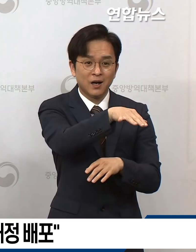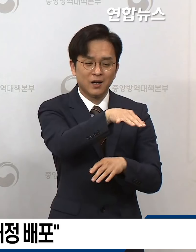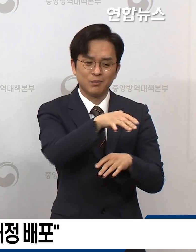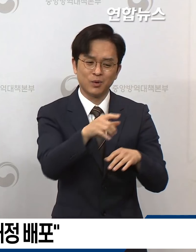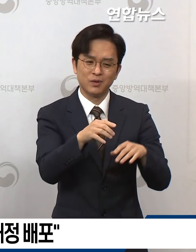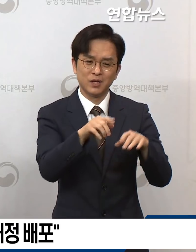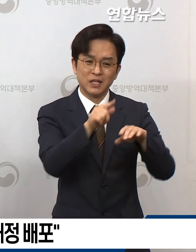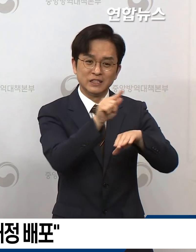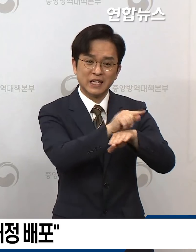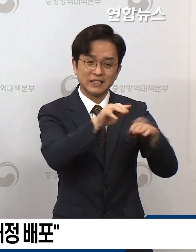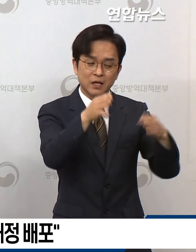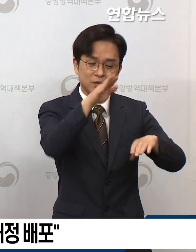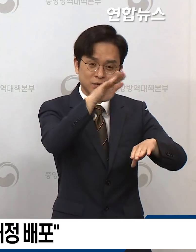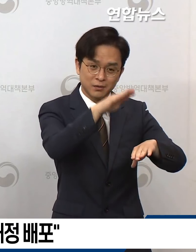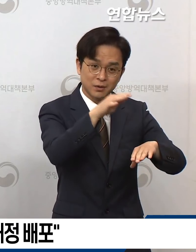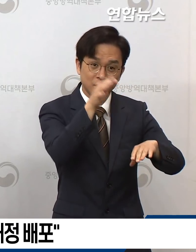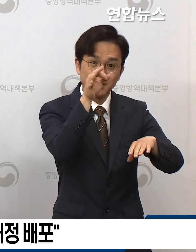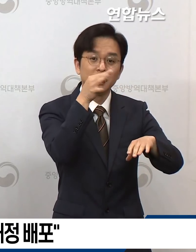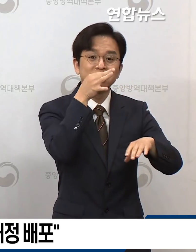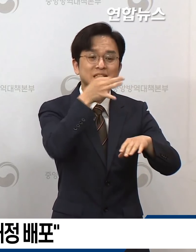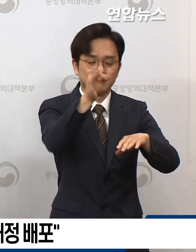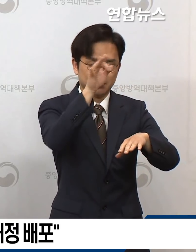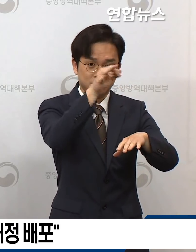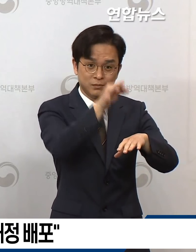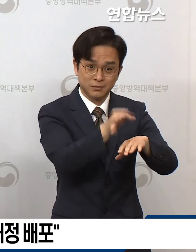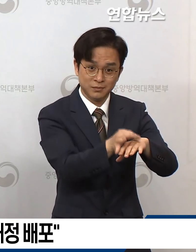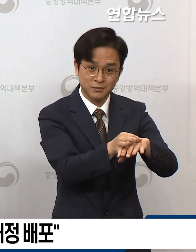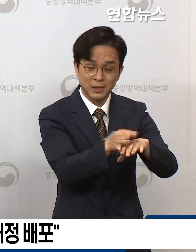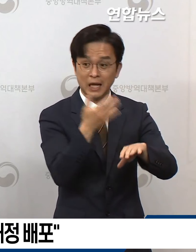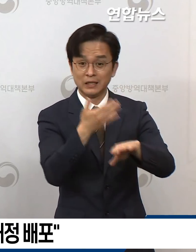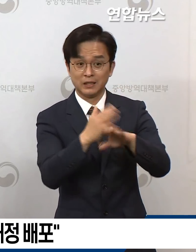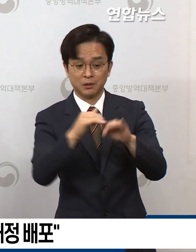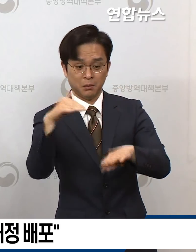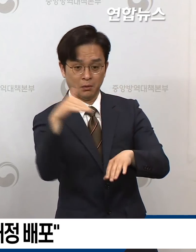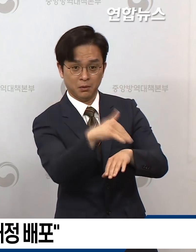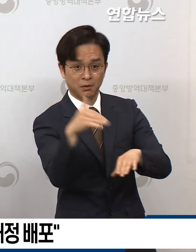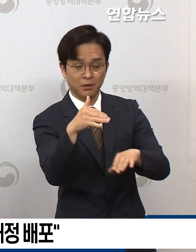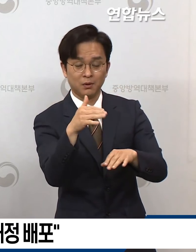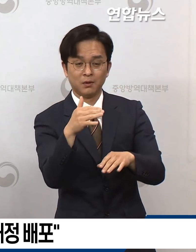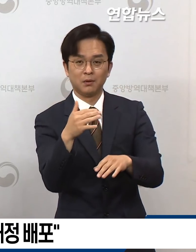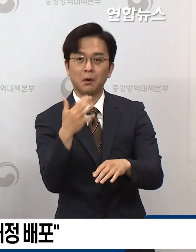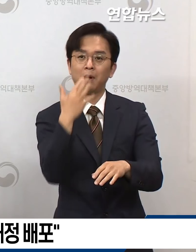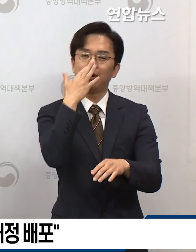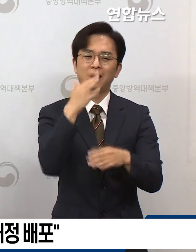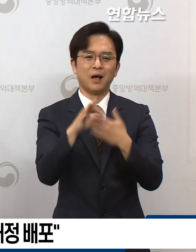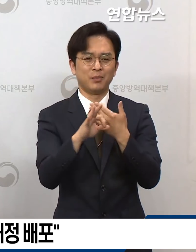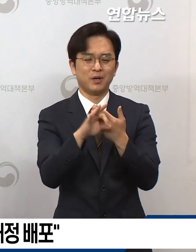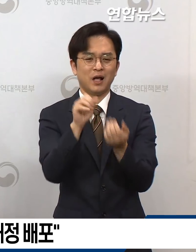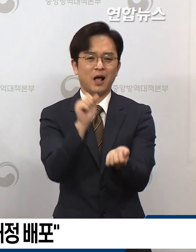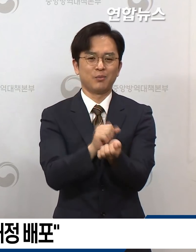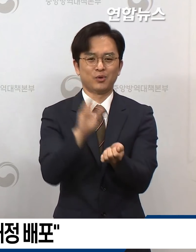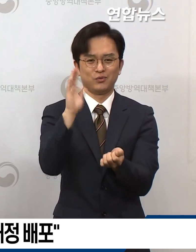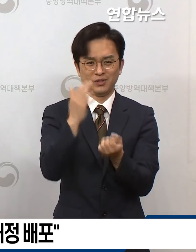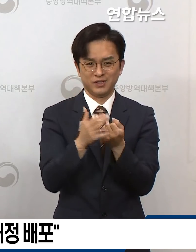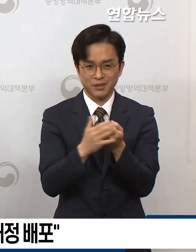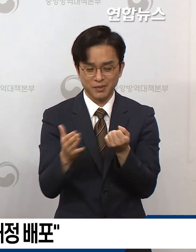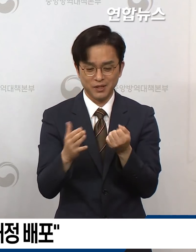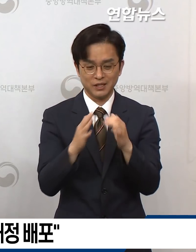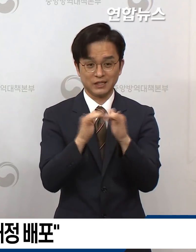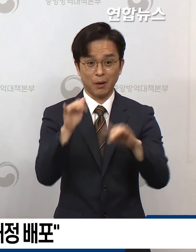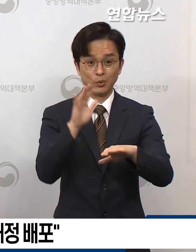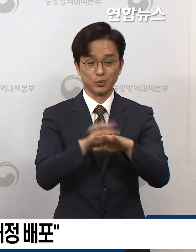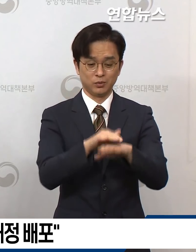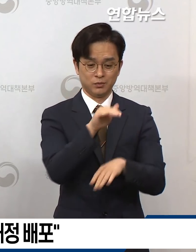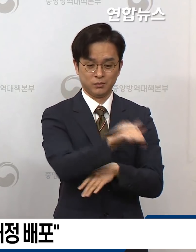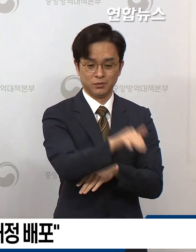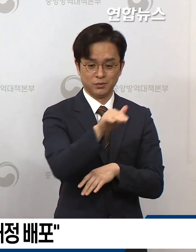눈, 코, 입으로 전염이 될수 있기 때문에 손이 많이 가는 그런 표면에 대한 닦아주는 소독이